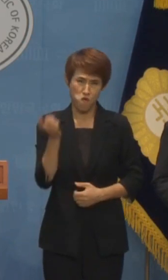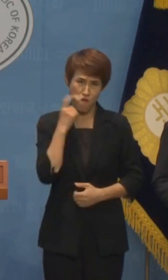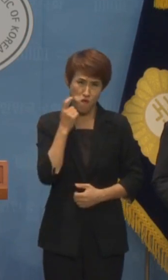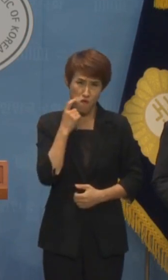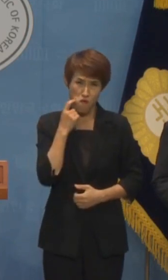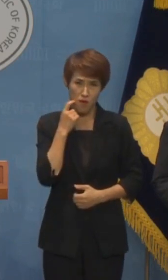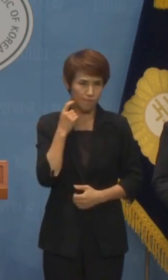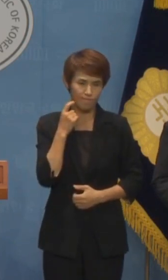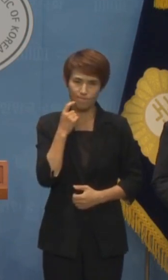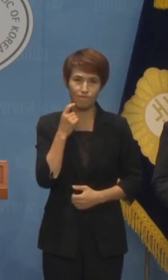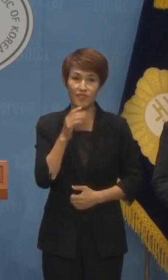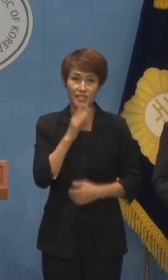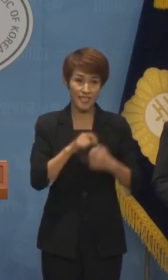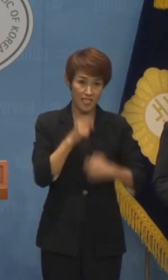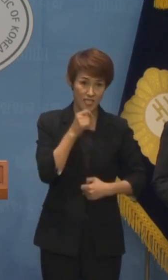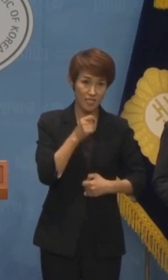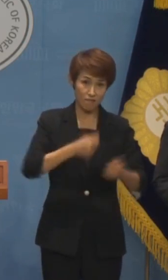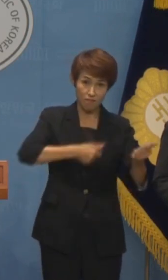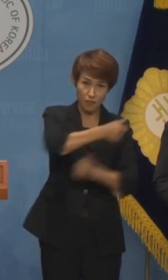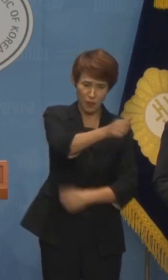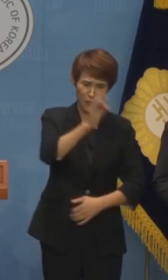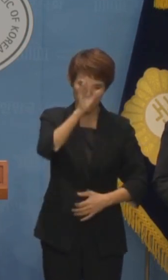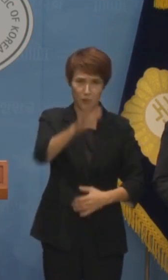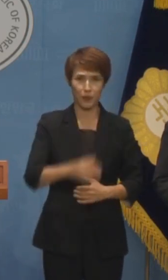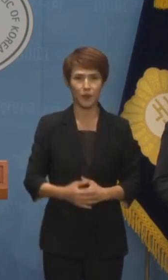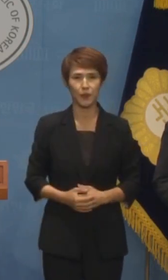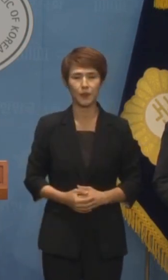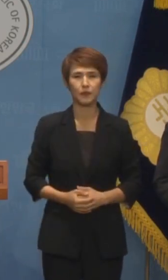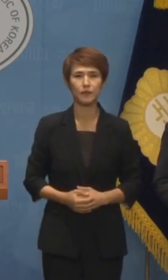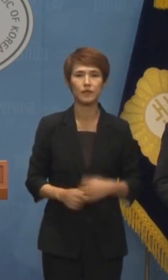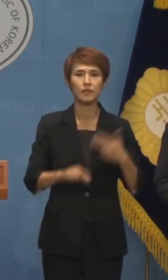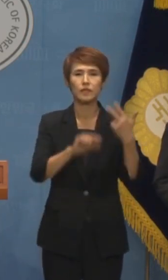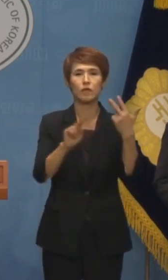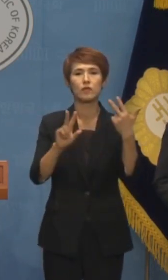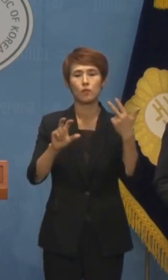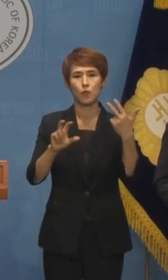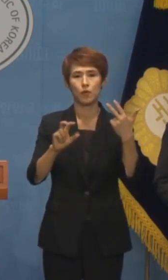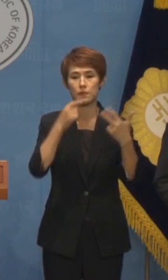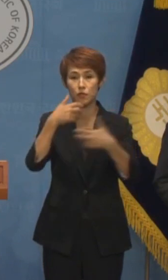거짓은 진실을 이길 수 없습니다. 2024년 7월 25일